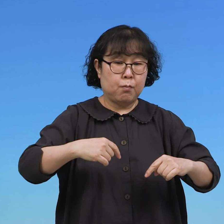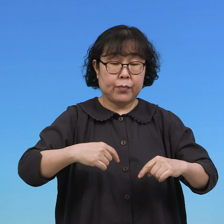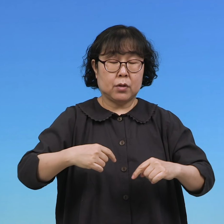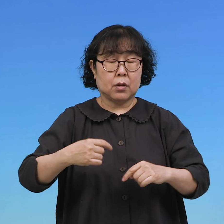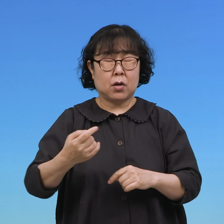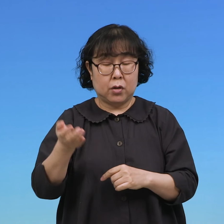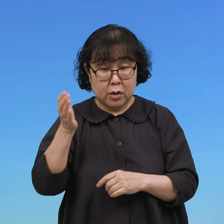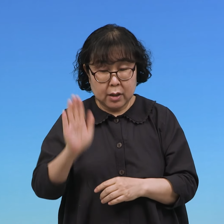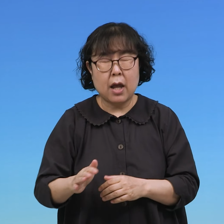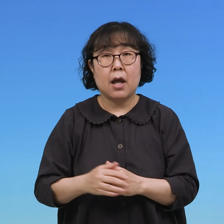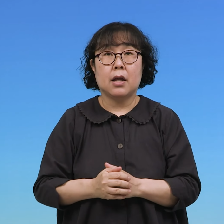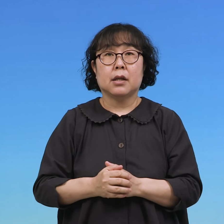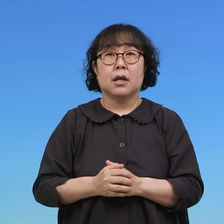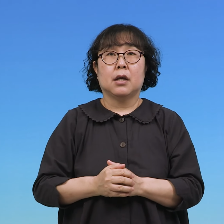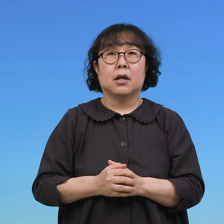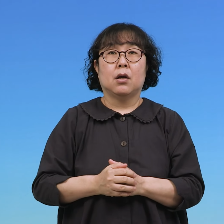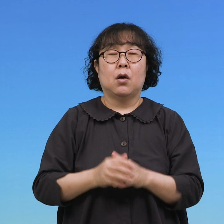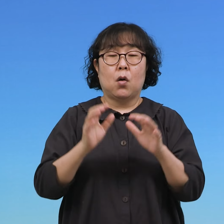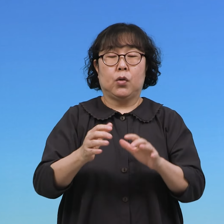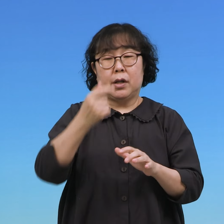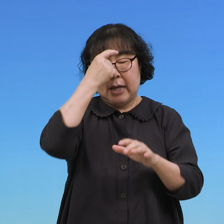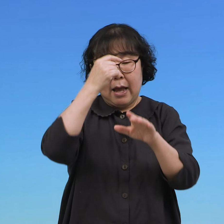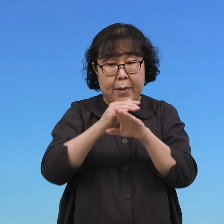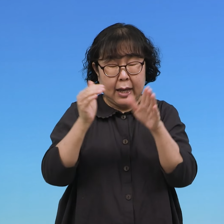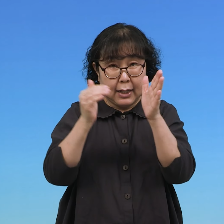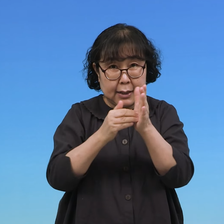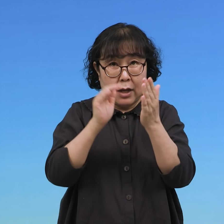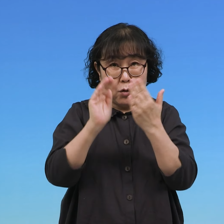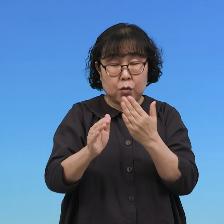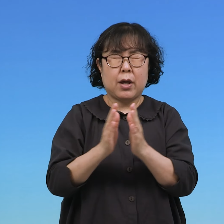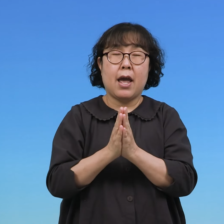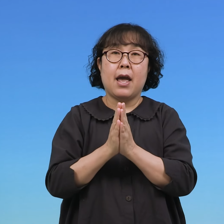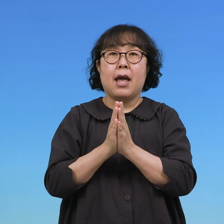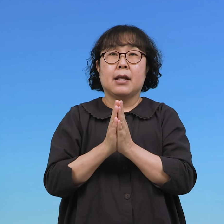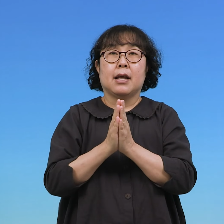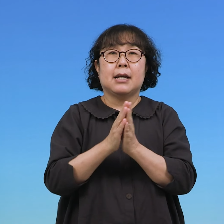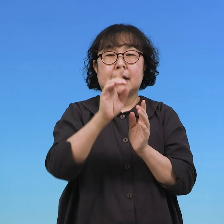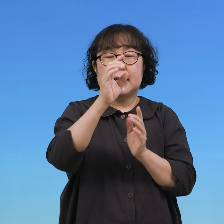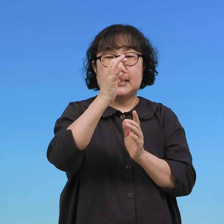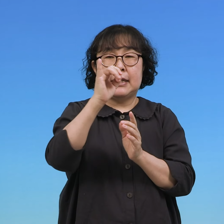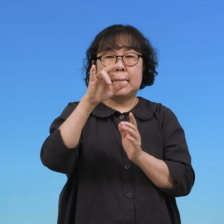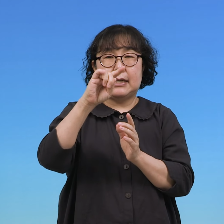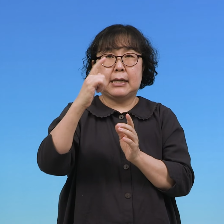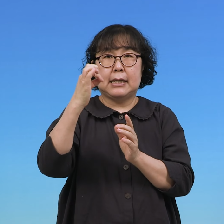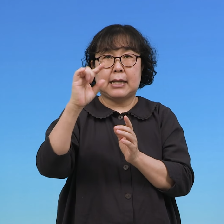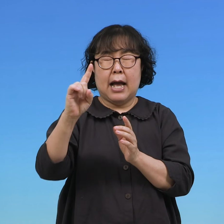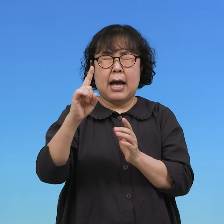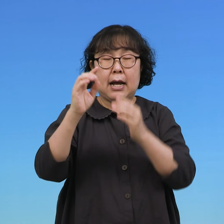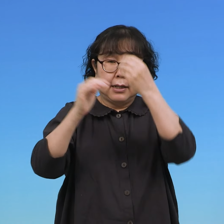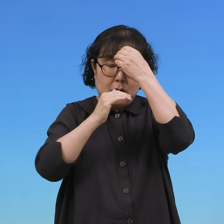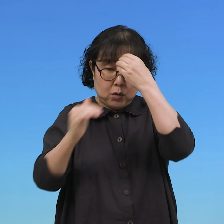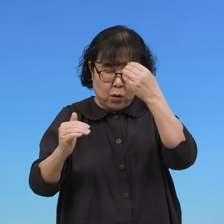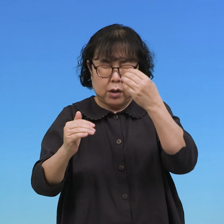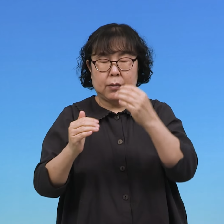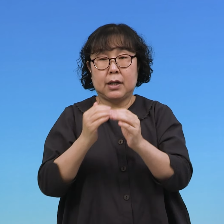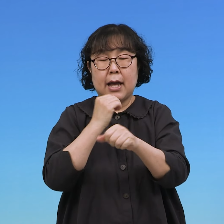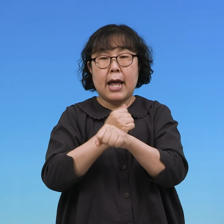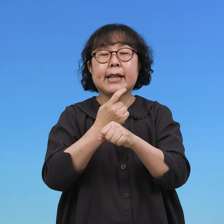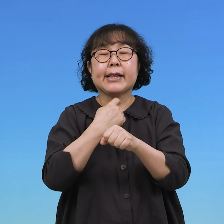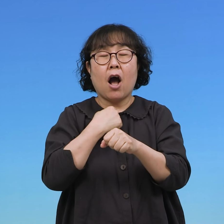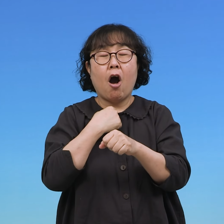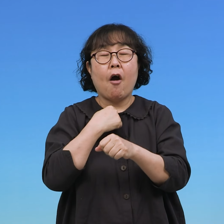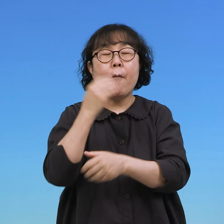축도가 끝나면은요, 이 이진아 전사님이 했던 강의를 20분으로 추격해가지고 바로 여러분에게 올려드릴 거예요.